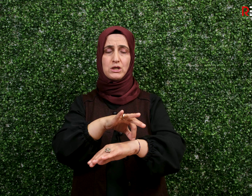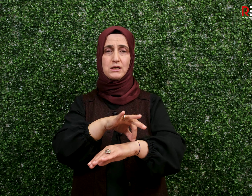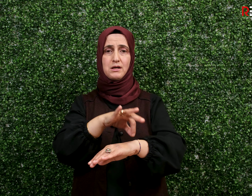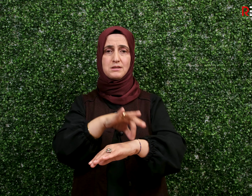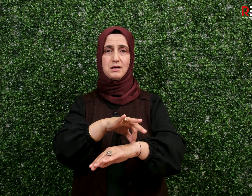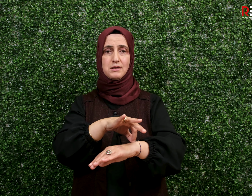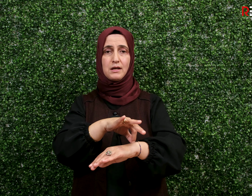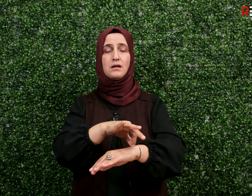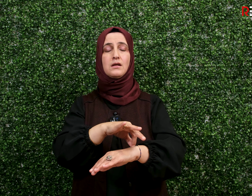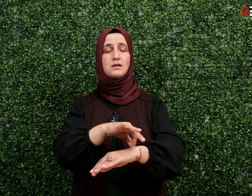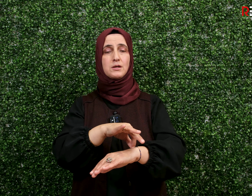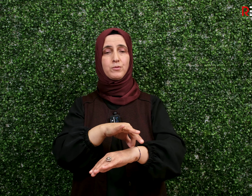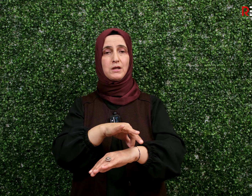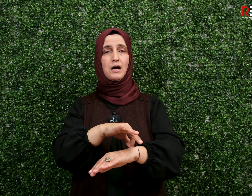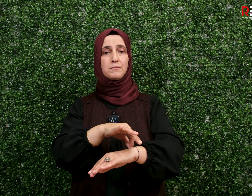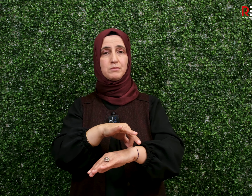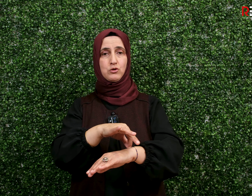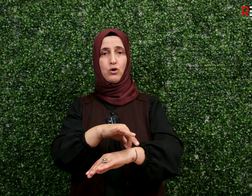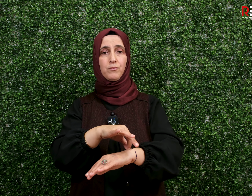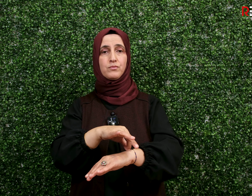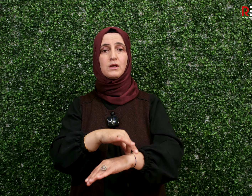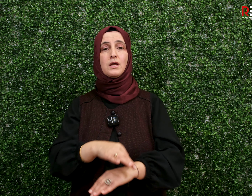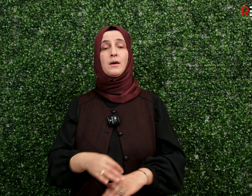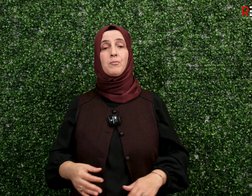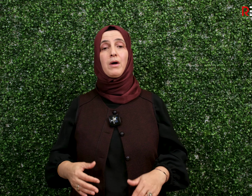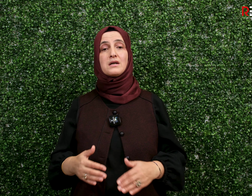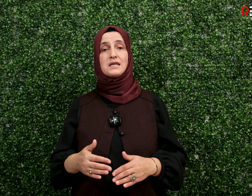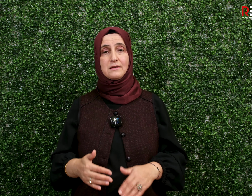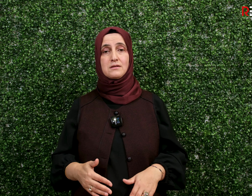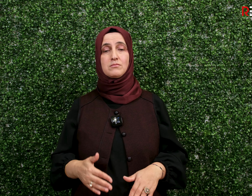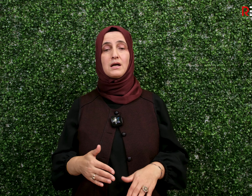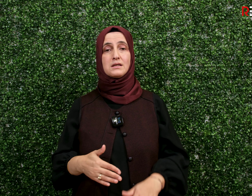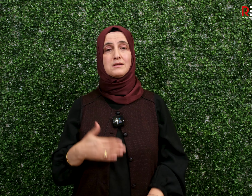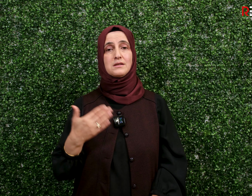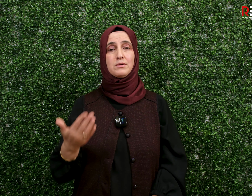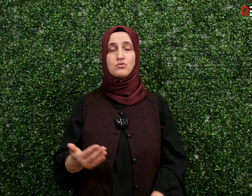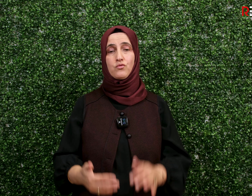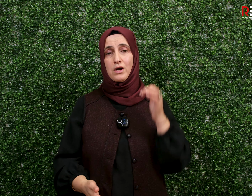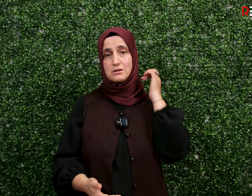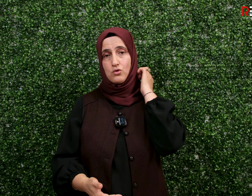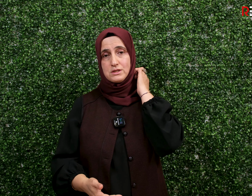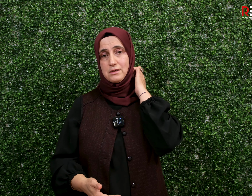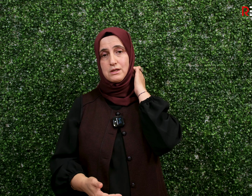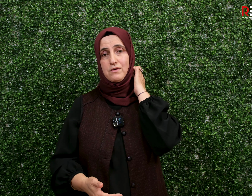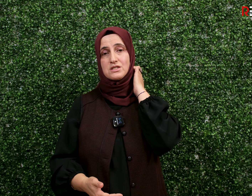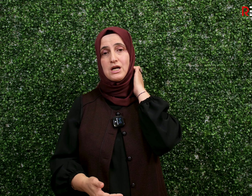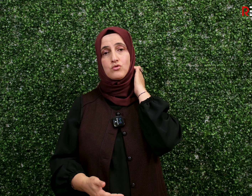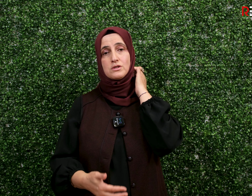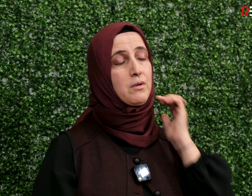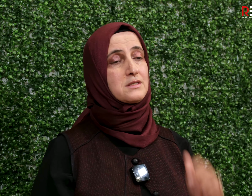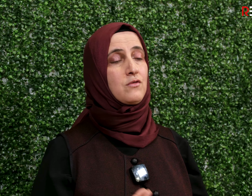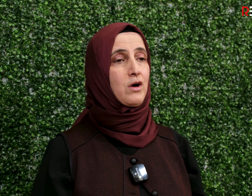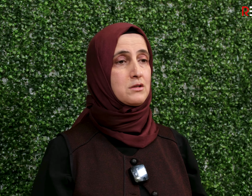şekilde hastanede yapılabiliyor. Market. Marketin de bir sürü farklı gösterimleri var. Jargonda bazen farklı